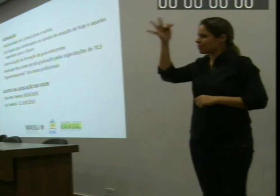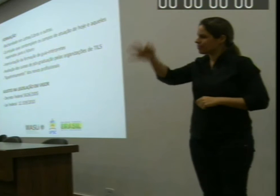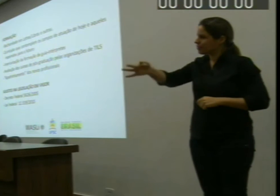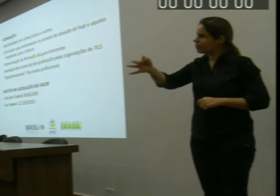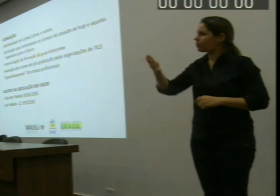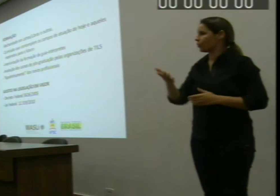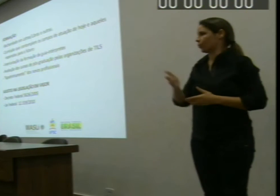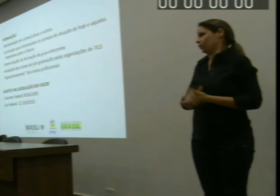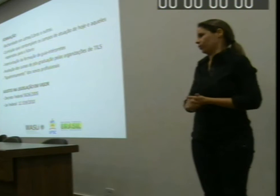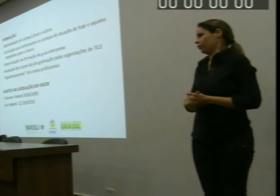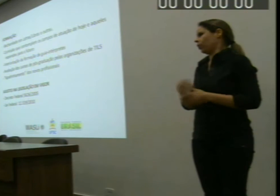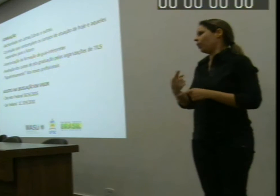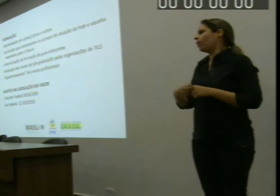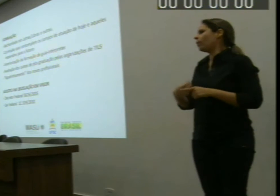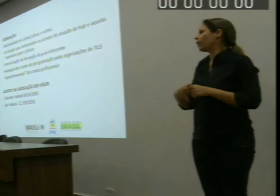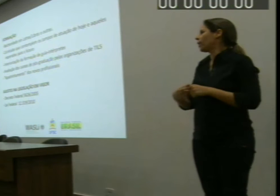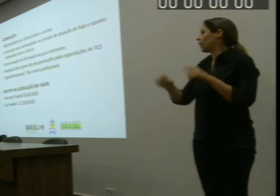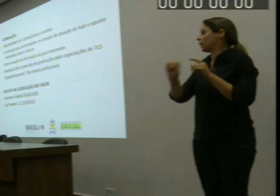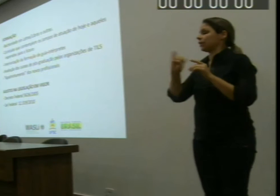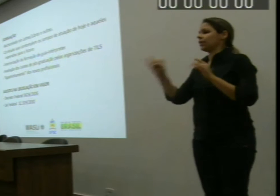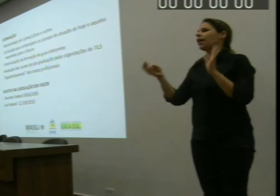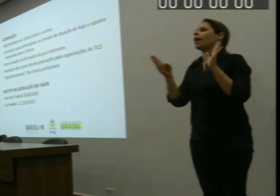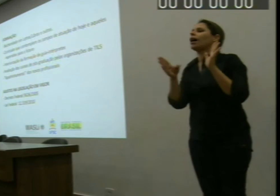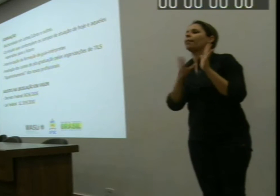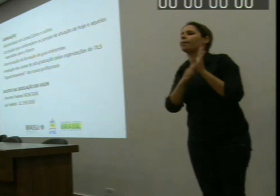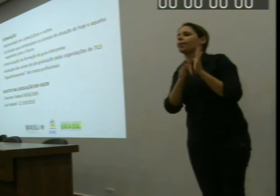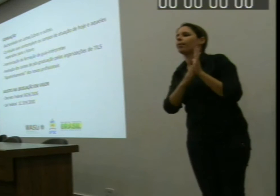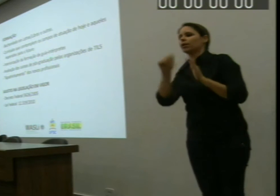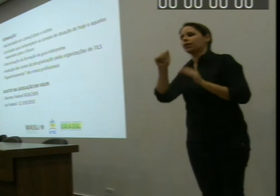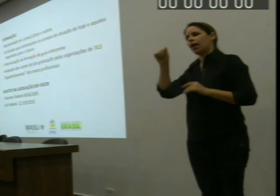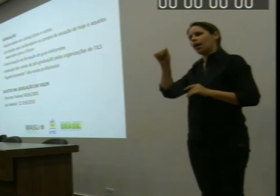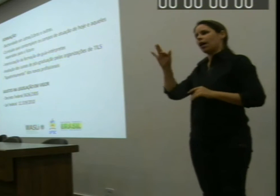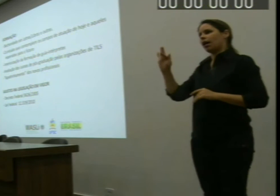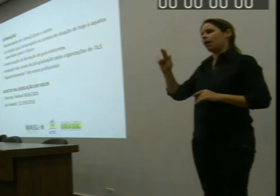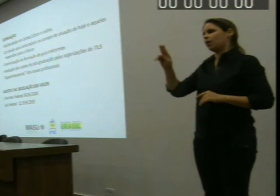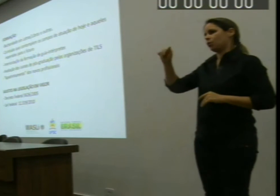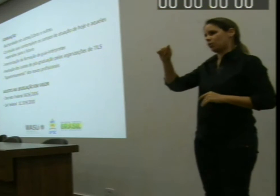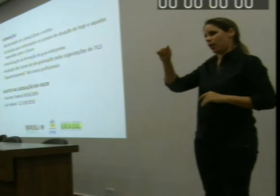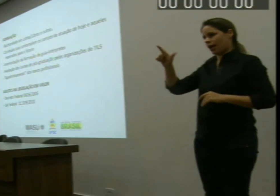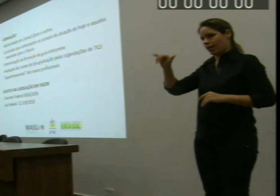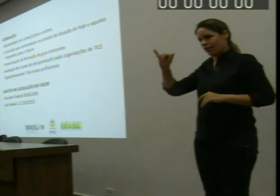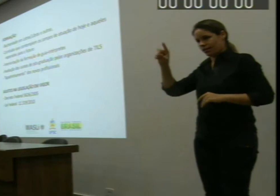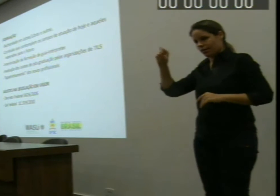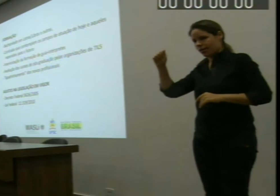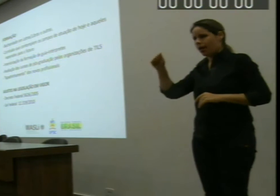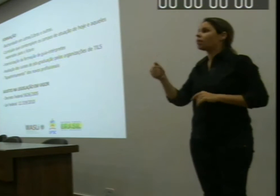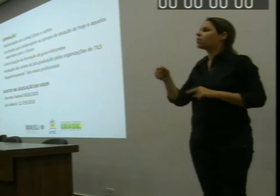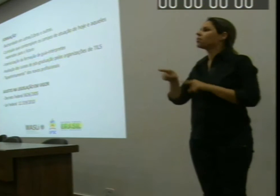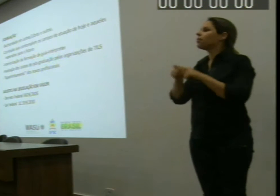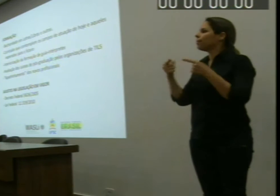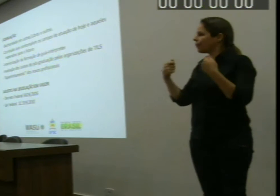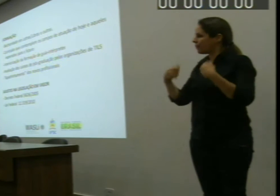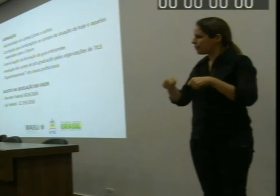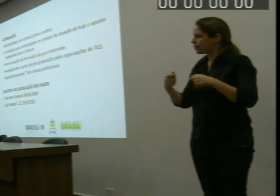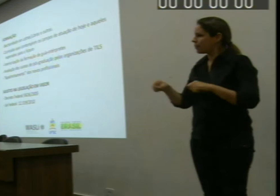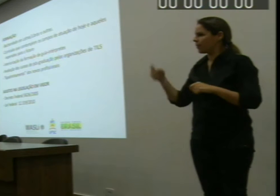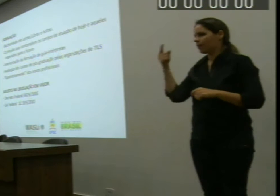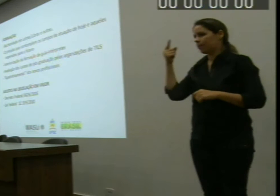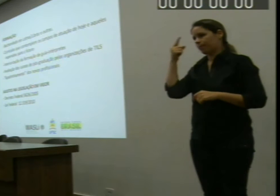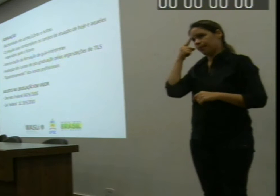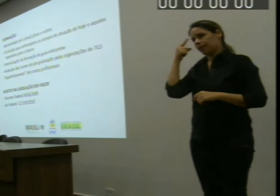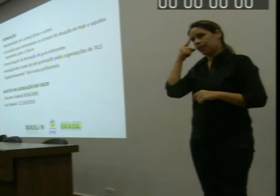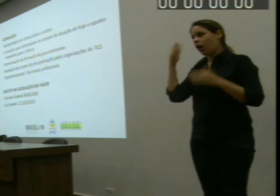proposta fosse assim de atualidades né O que é hoje mas mais do que pensar o que é hoje o que é hoje é tudo isso que eu